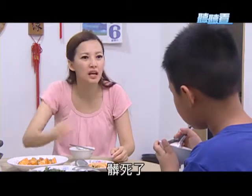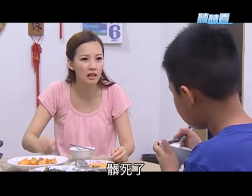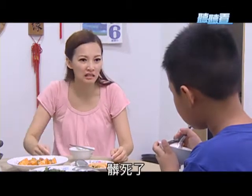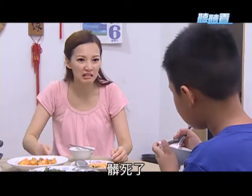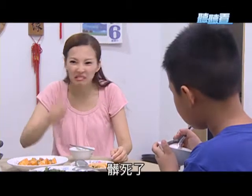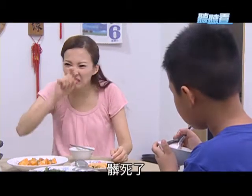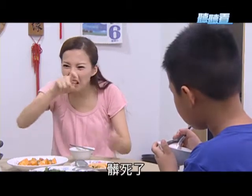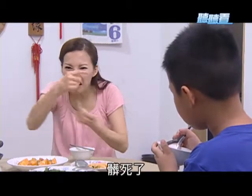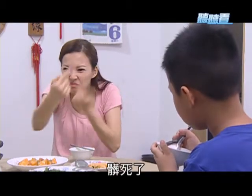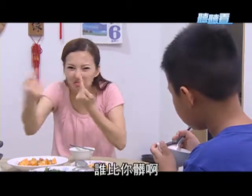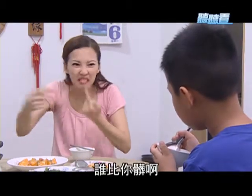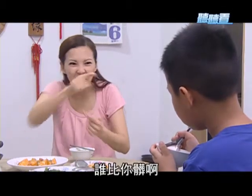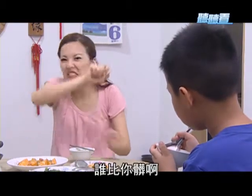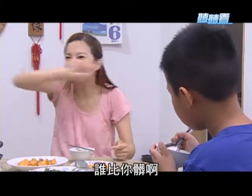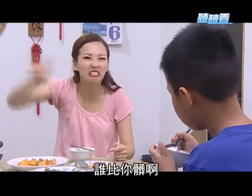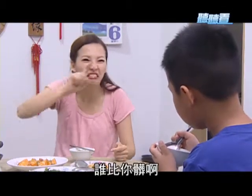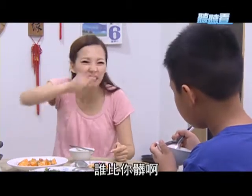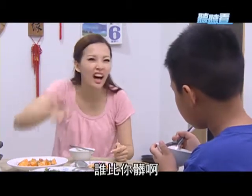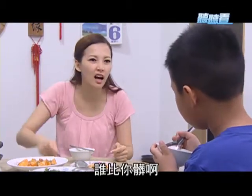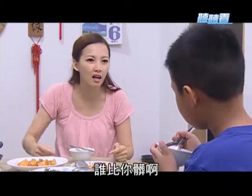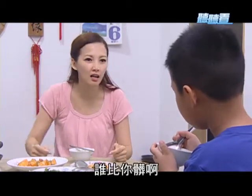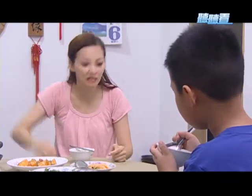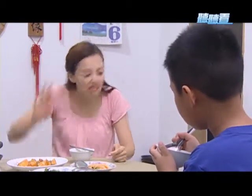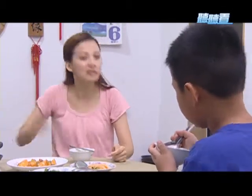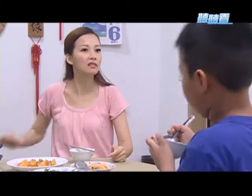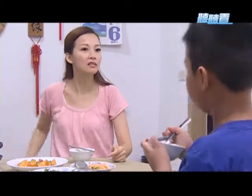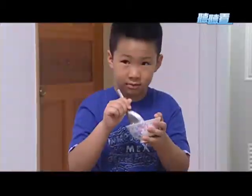死了，谁比你脏啊？啊，哼。